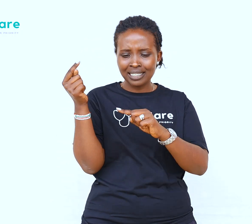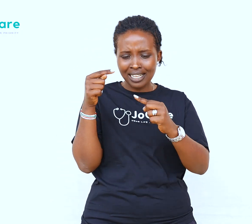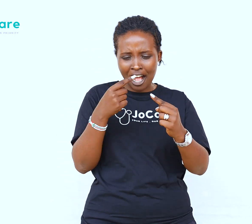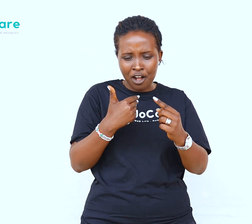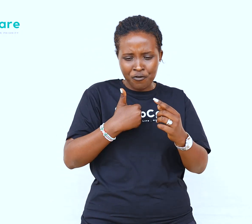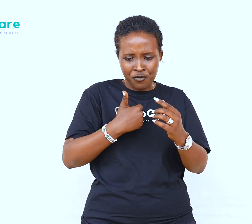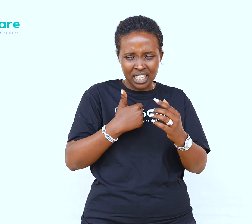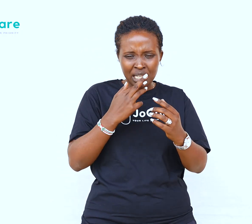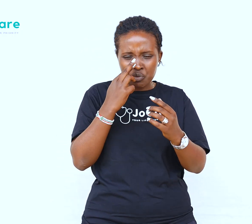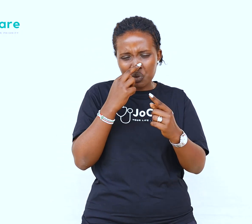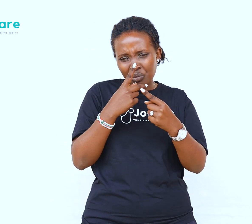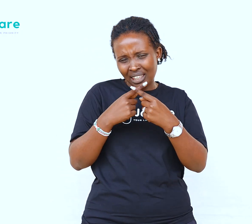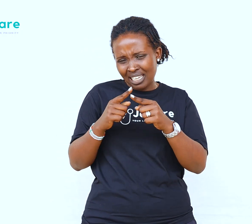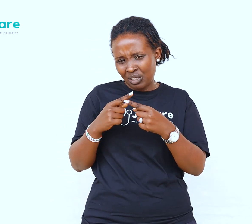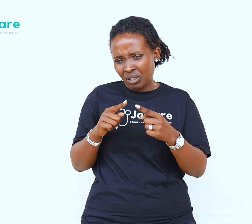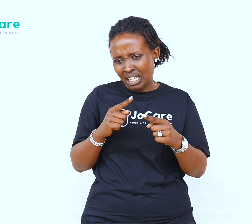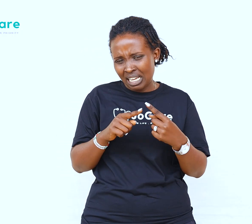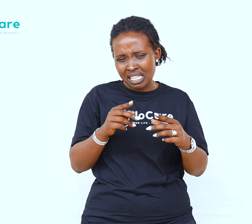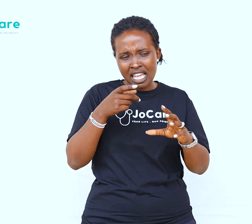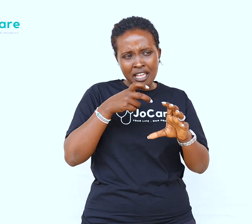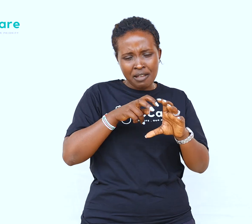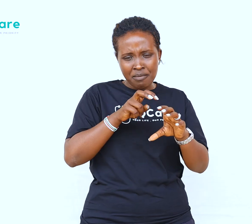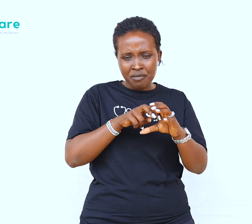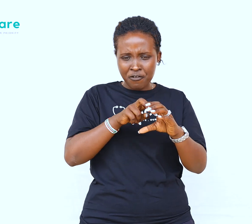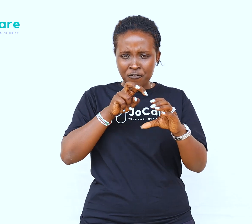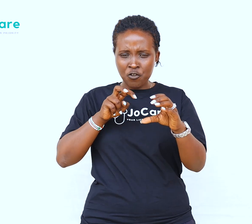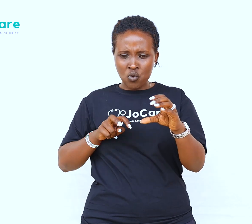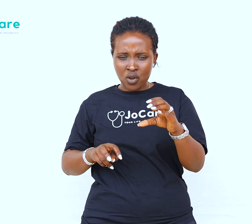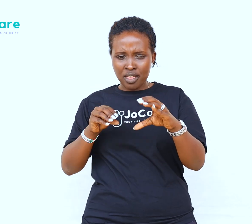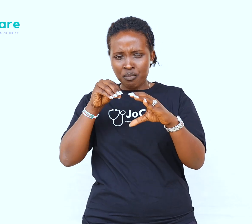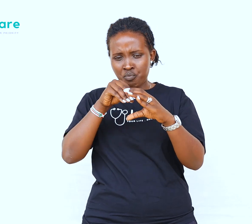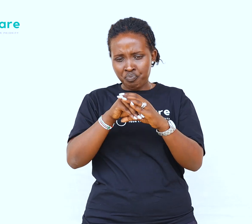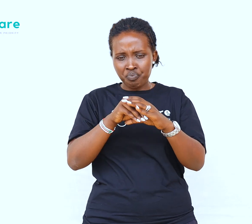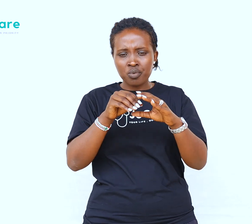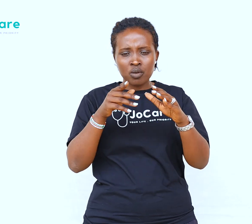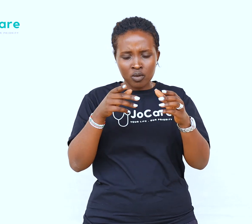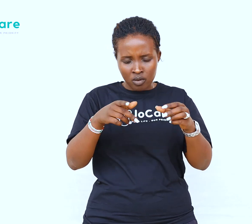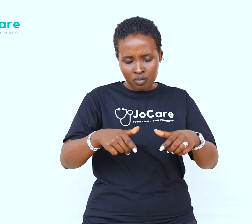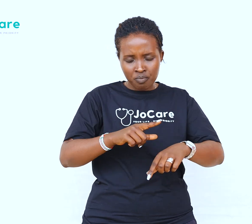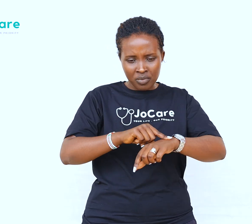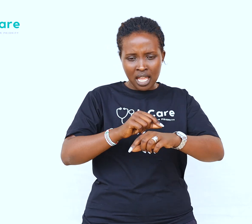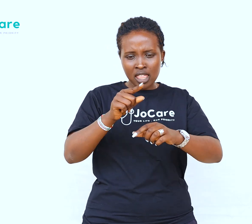ibintu bitandukanye biturutse mu myanya ndangagitsina ye, bikabaho igihe